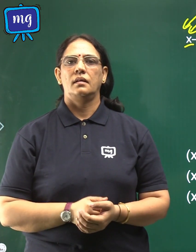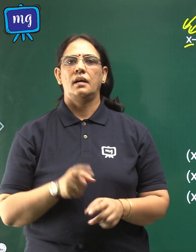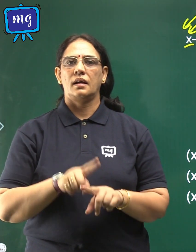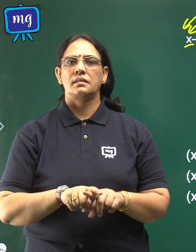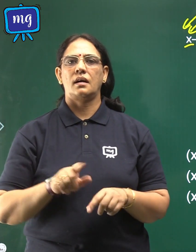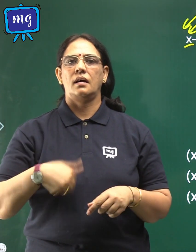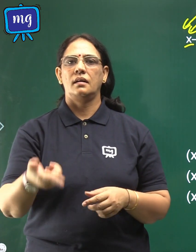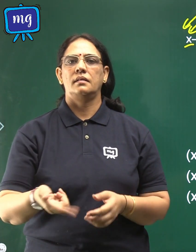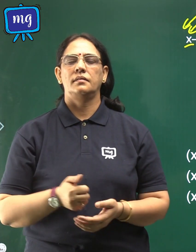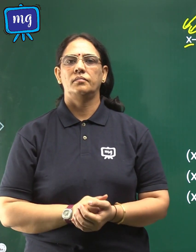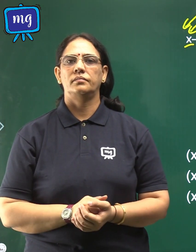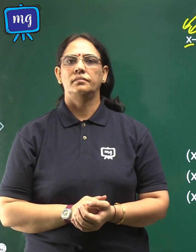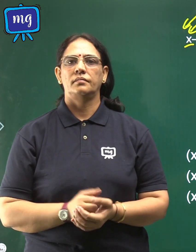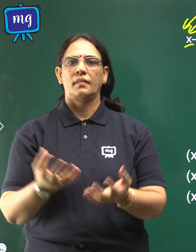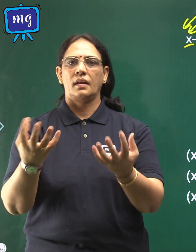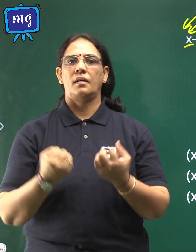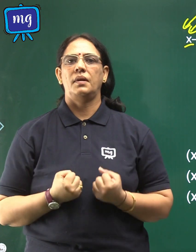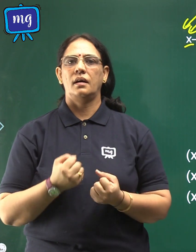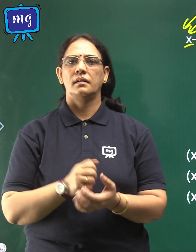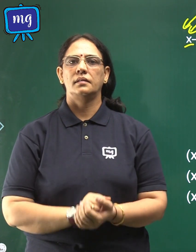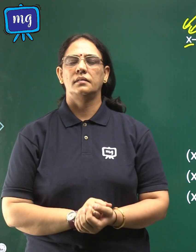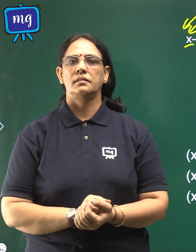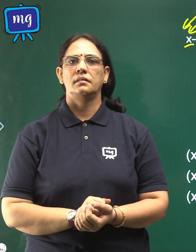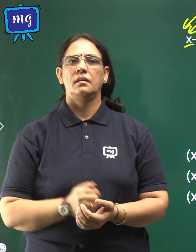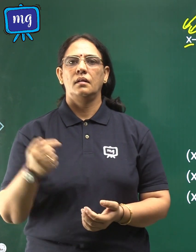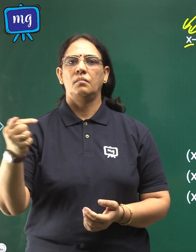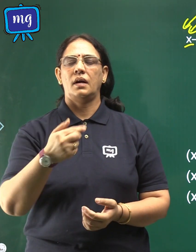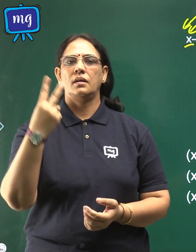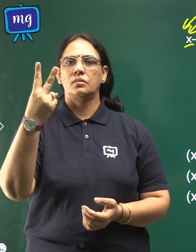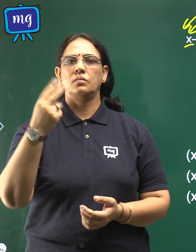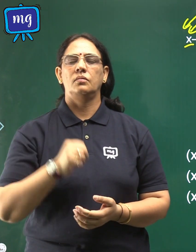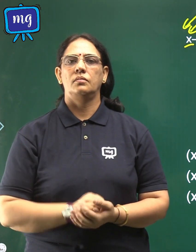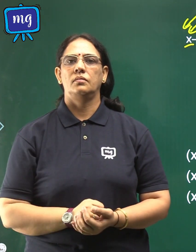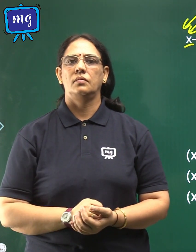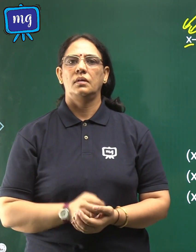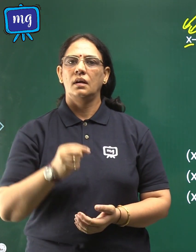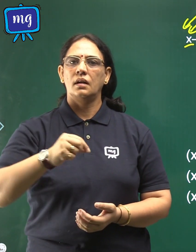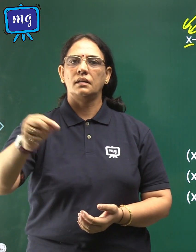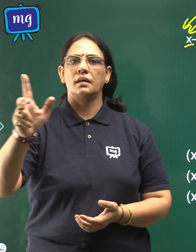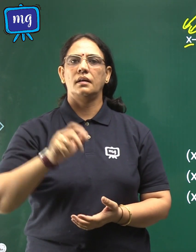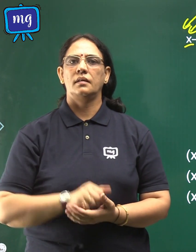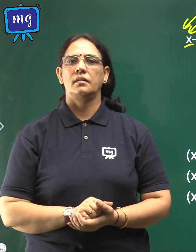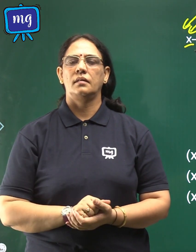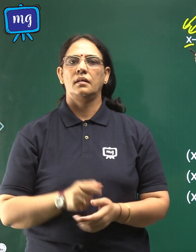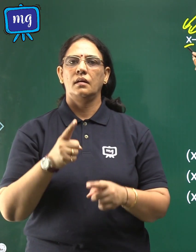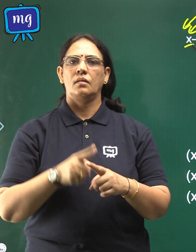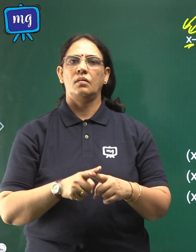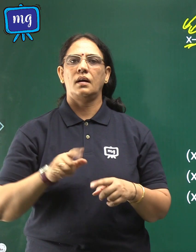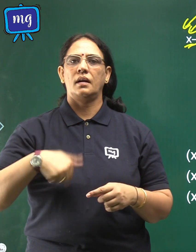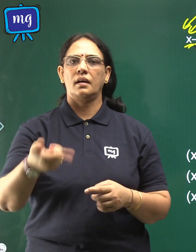एक्स का, क्या मिला? माइनस दो लिख देंगे, गुणा